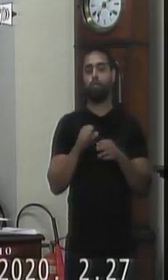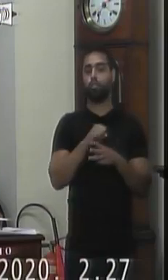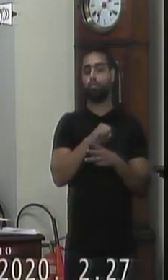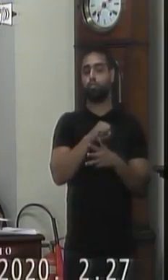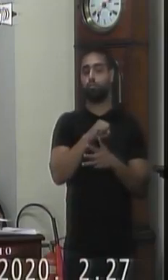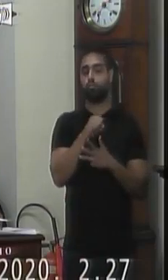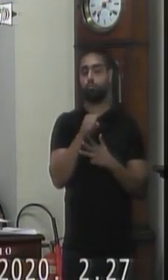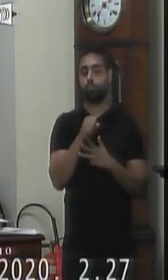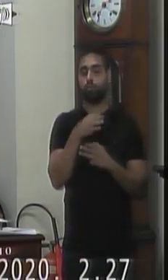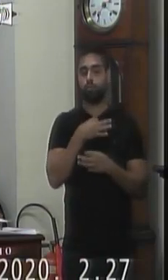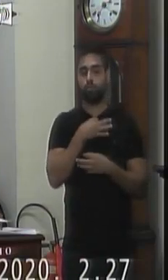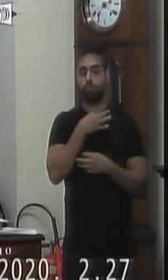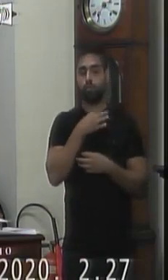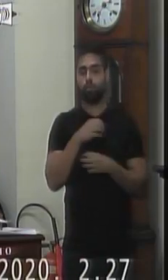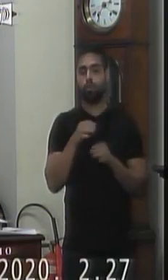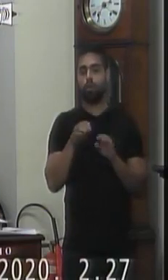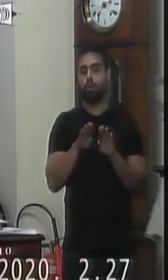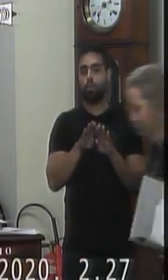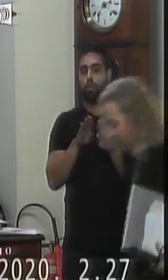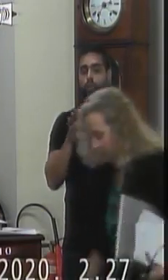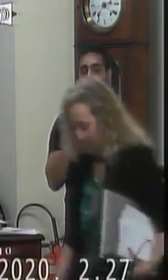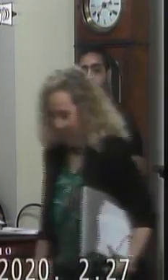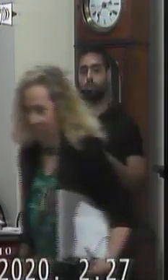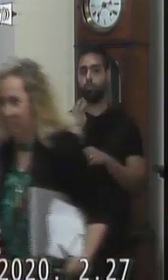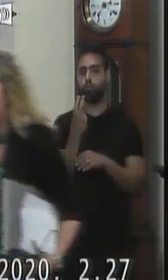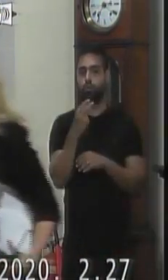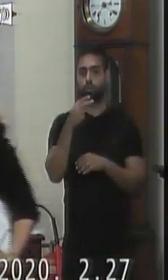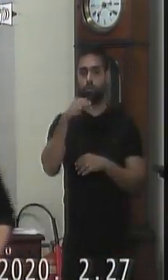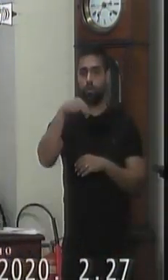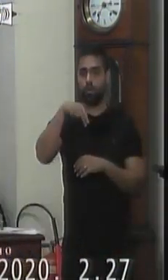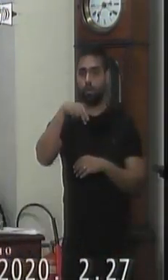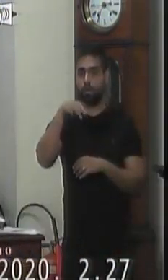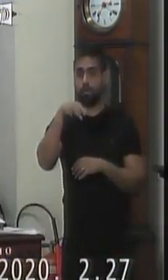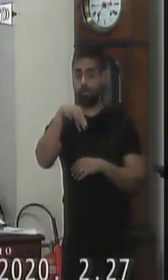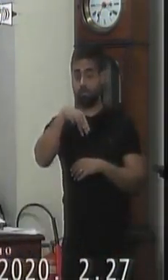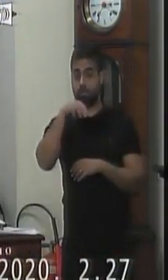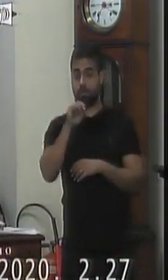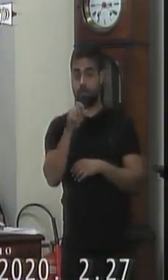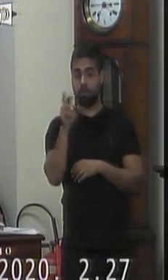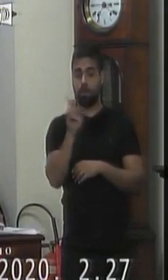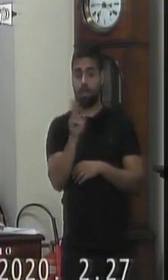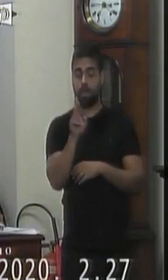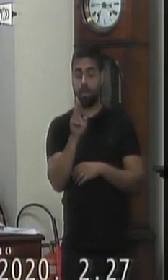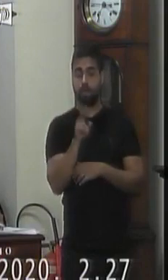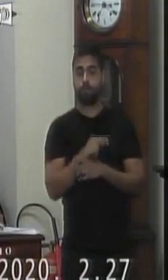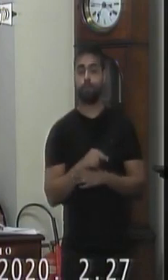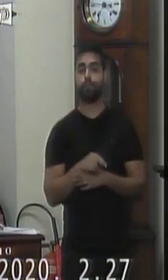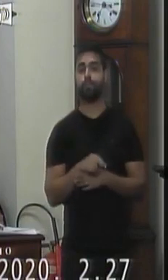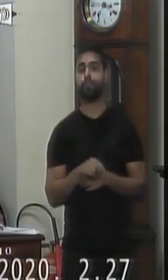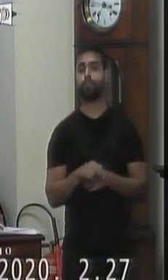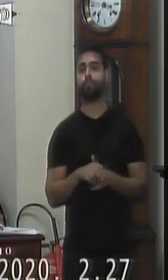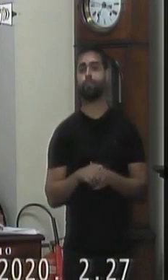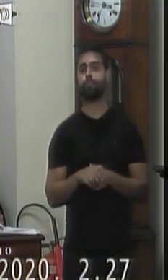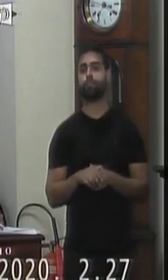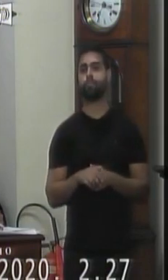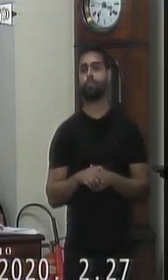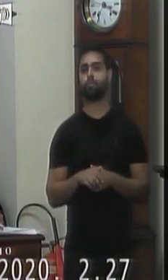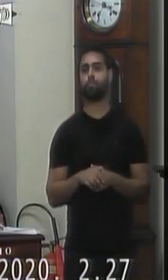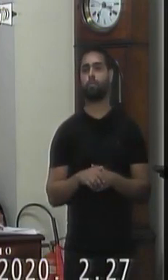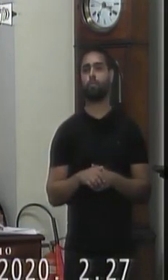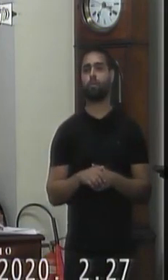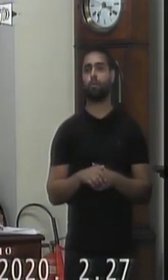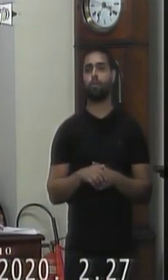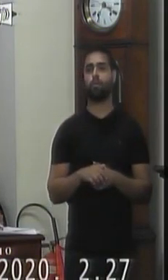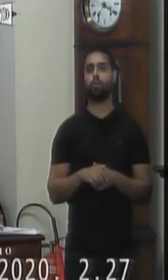1º, a abrir por decreto crédito especial de até o valor de R$2 milhões. Unidade operacional, manutenção e gestão do